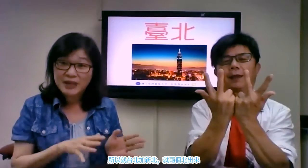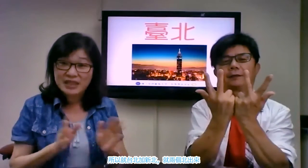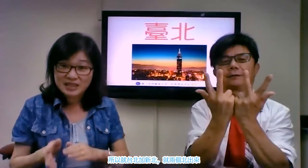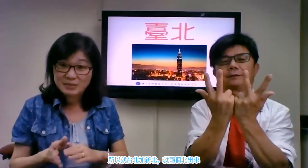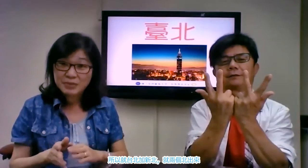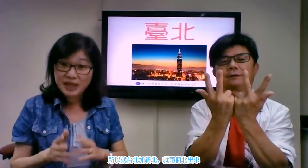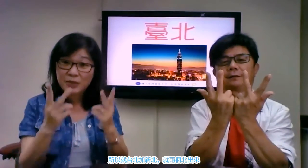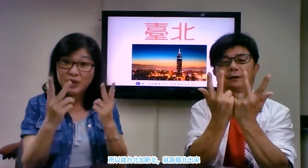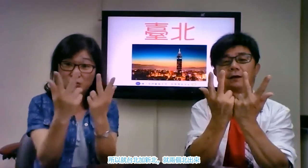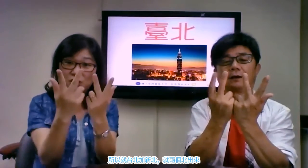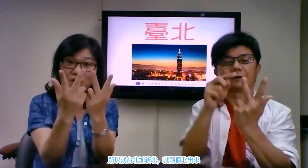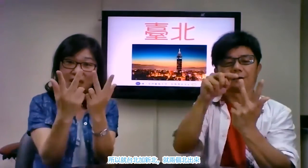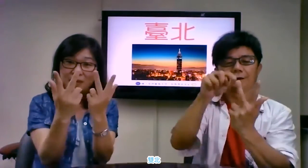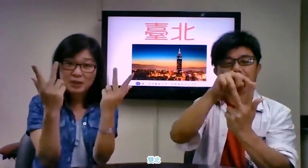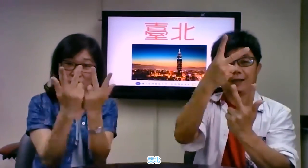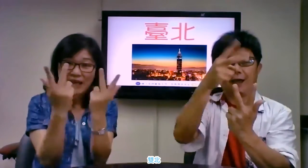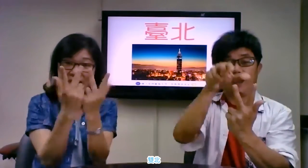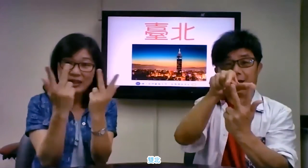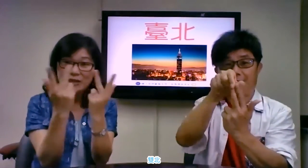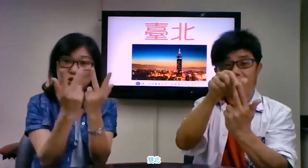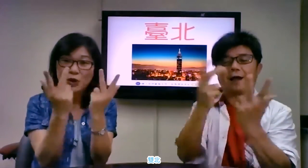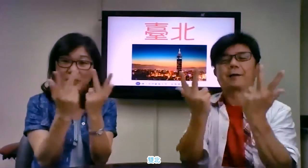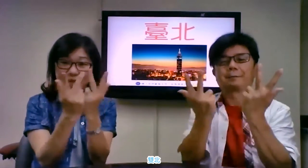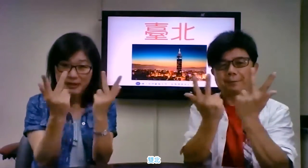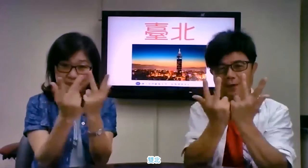加新北，有没有？所以就两个北出来，双北。嗯。